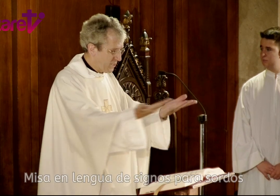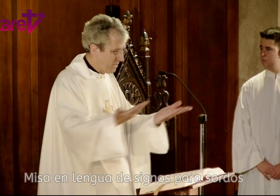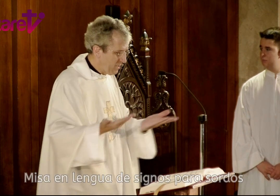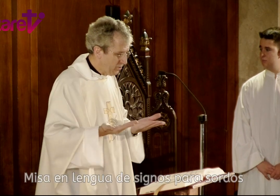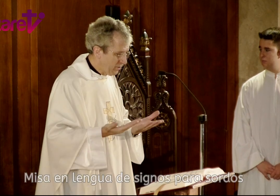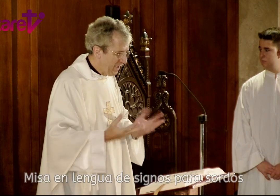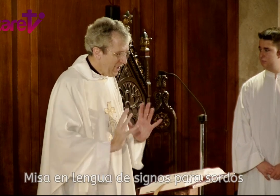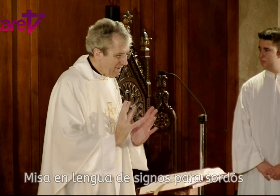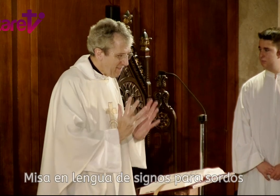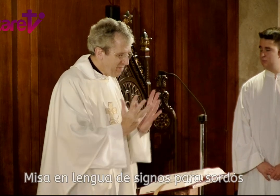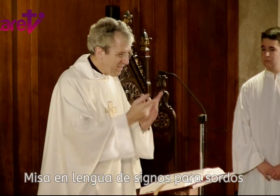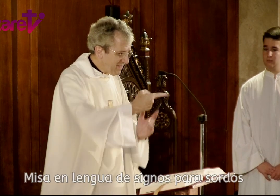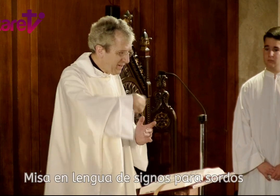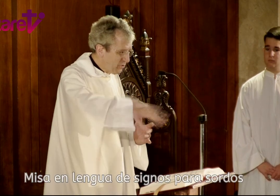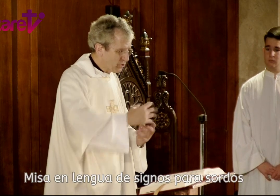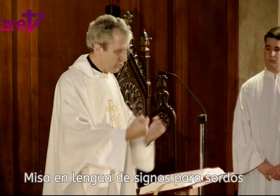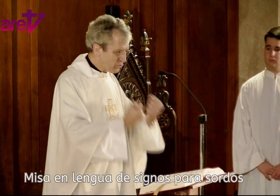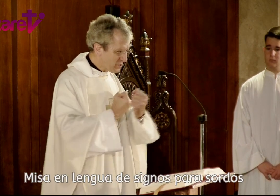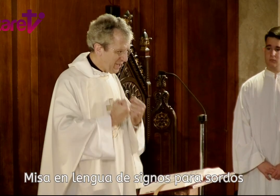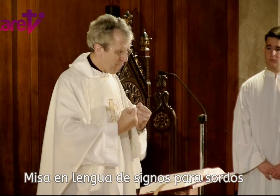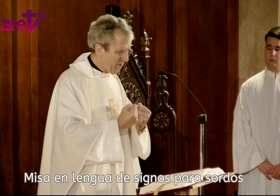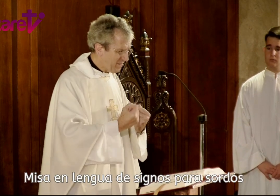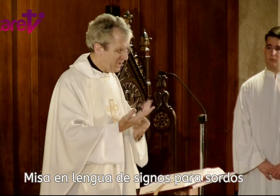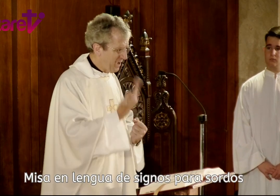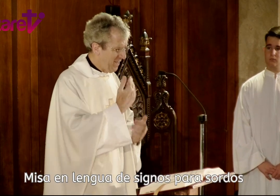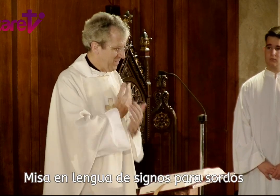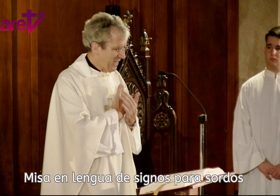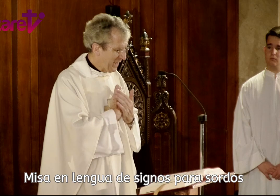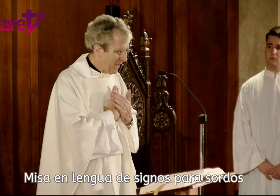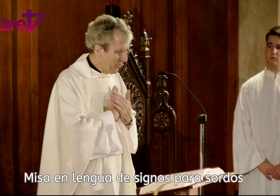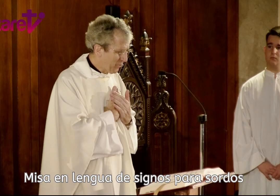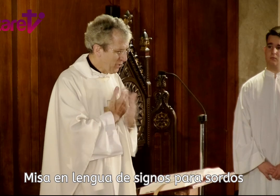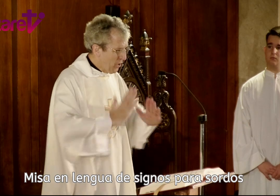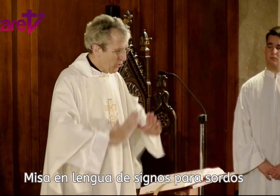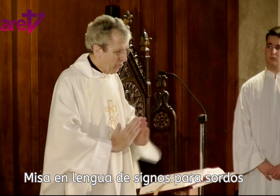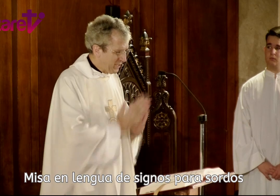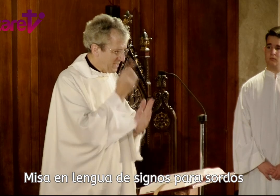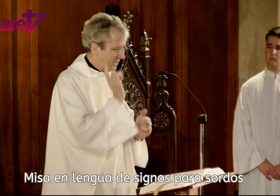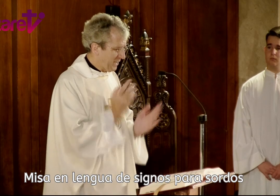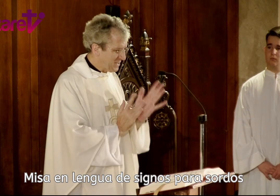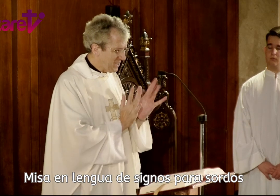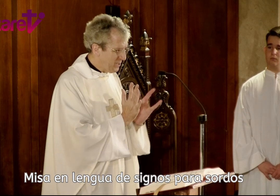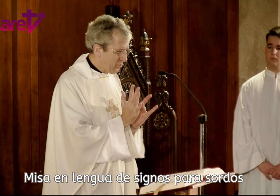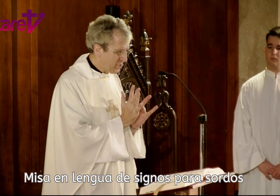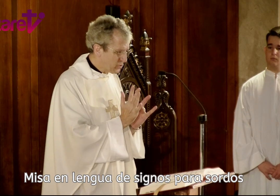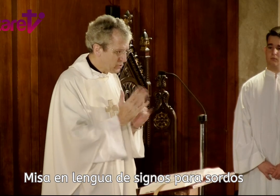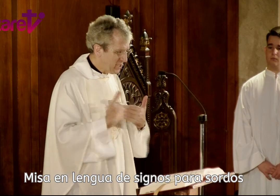recibido enciendan en nosotros la fuerza de aquel amor con que Santa Teresa del Niño Jesús